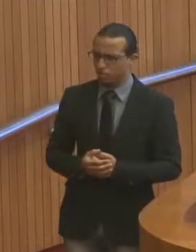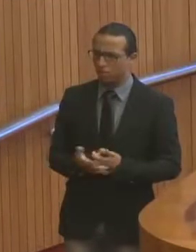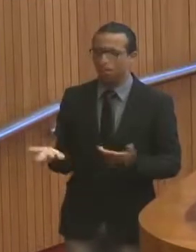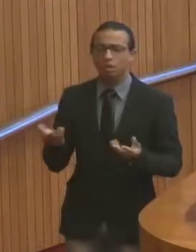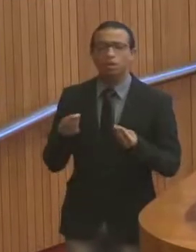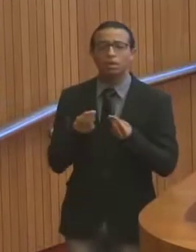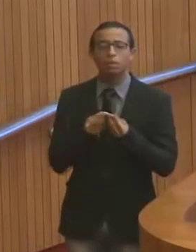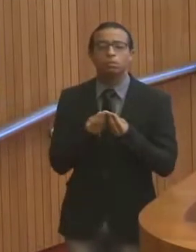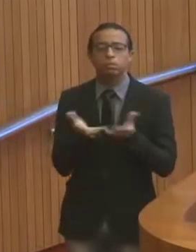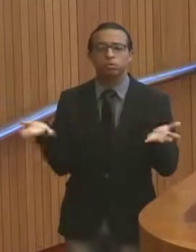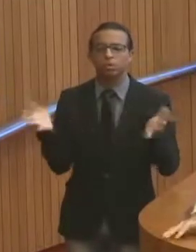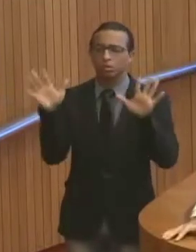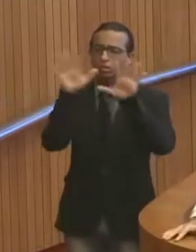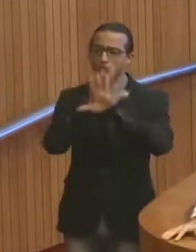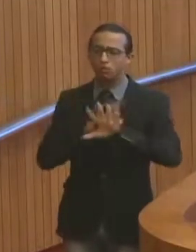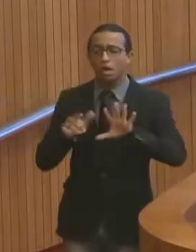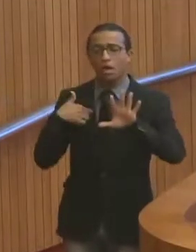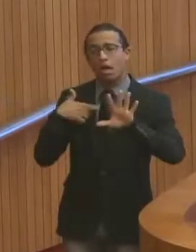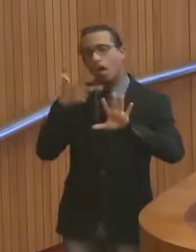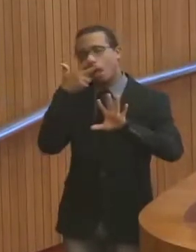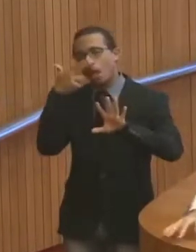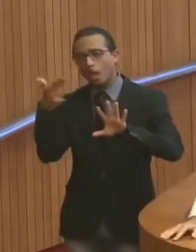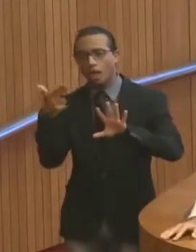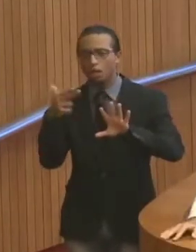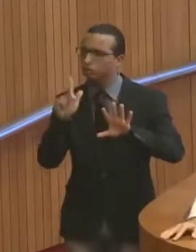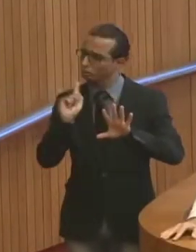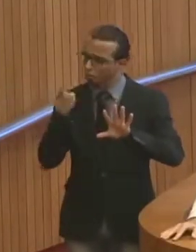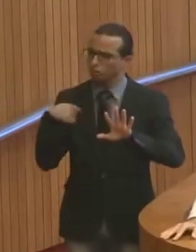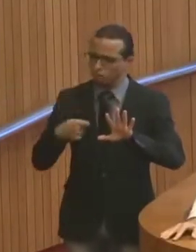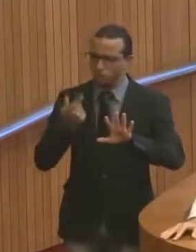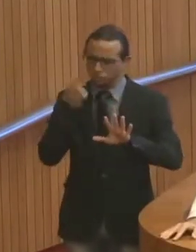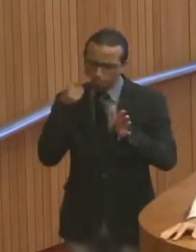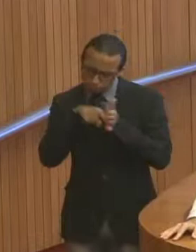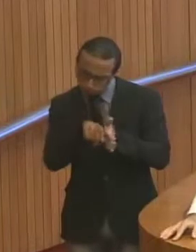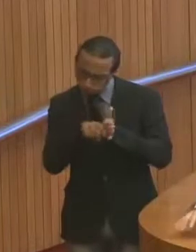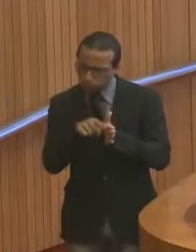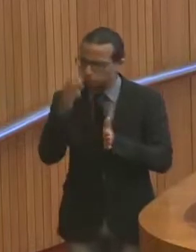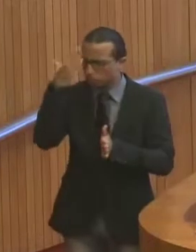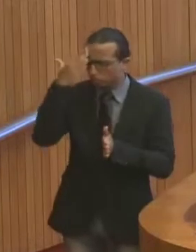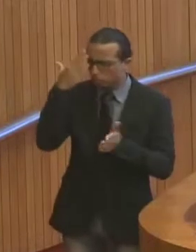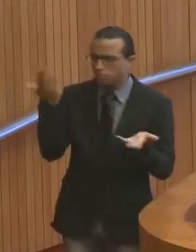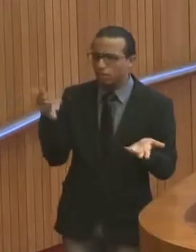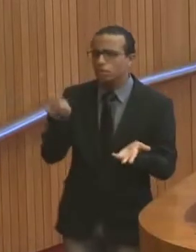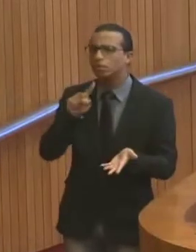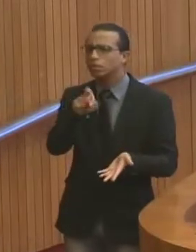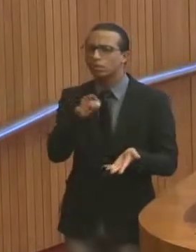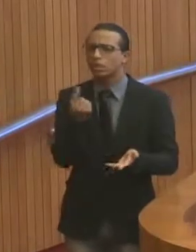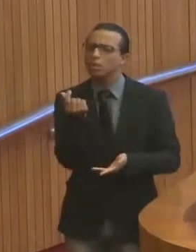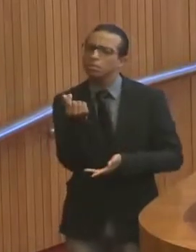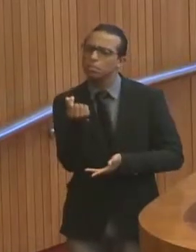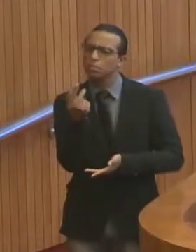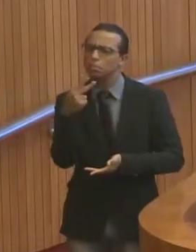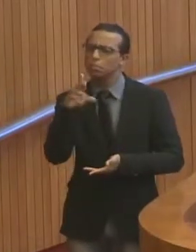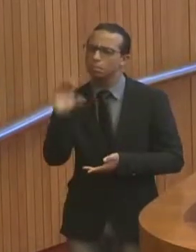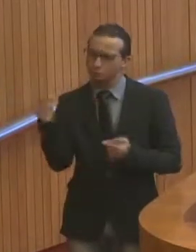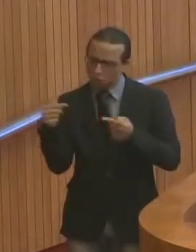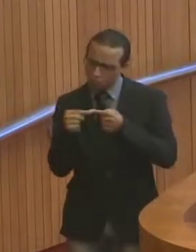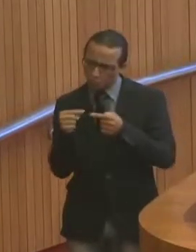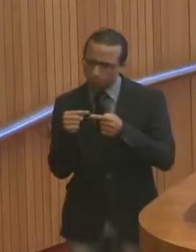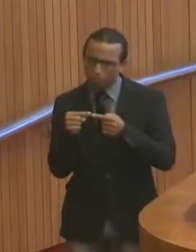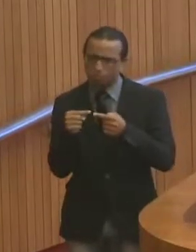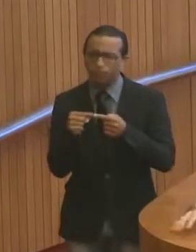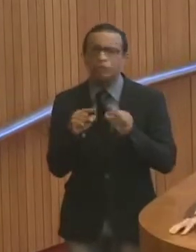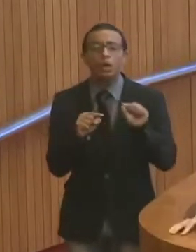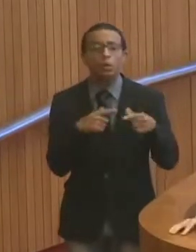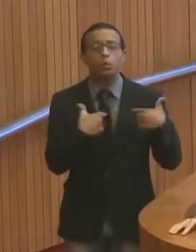vento, com insinuações, sem que seja esclarecido isso. Será que esse preço da passagem está condizente com a qualidade dos serviços que